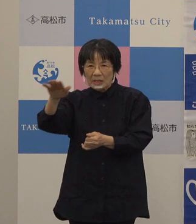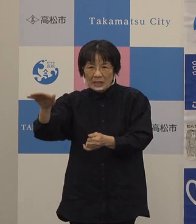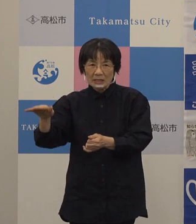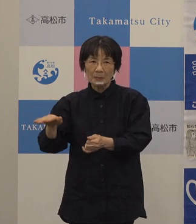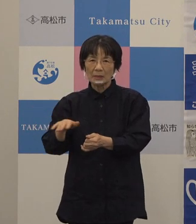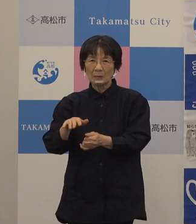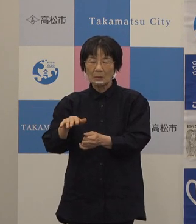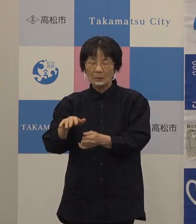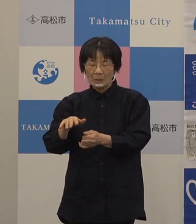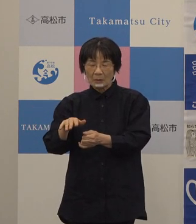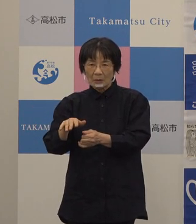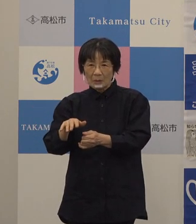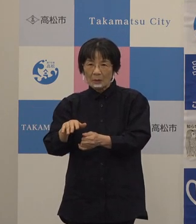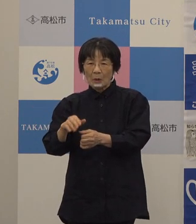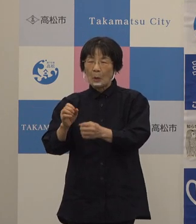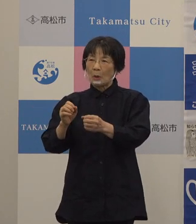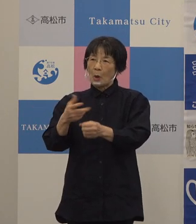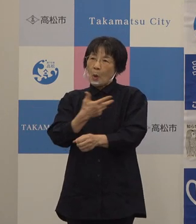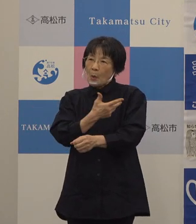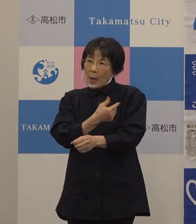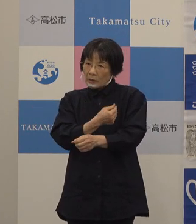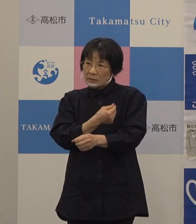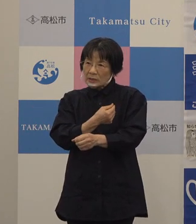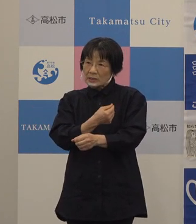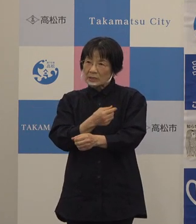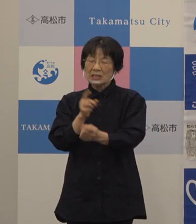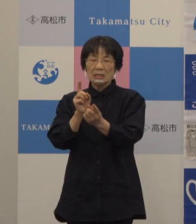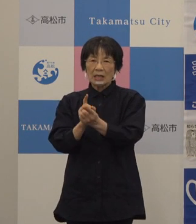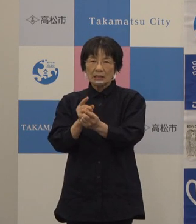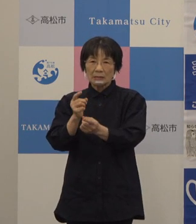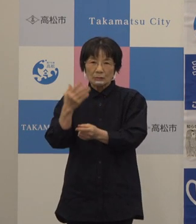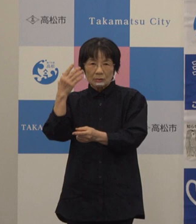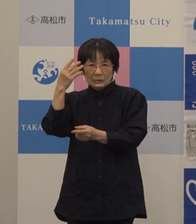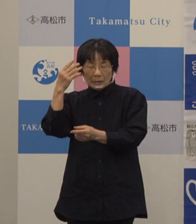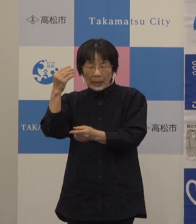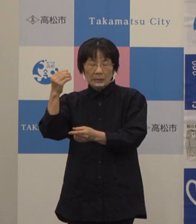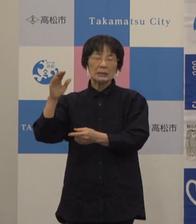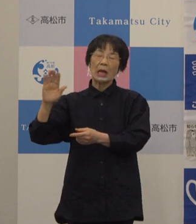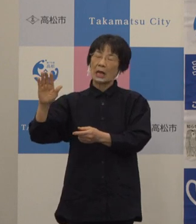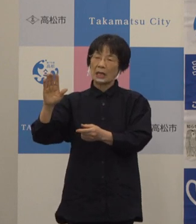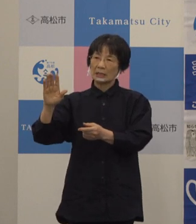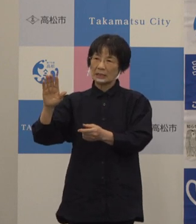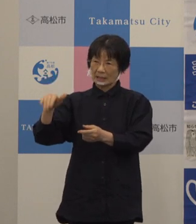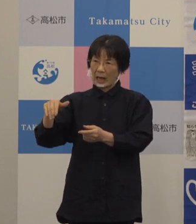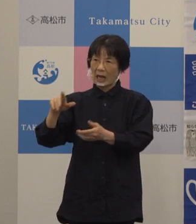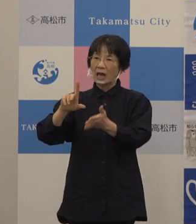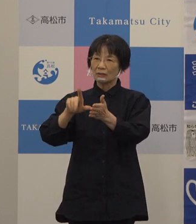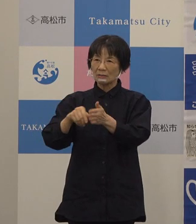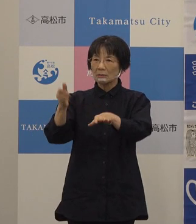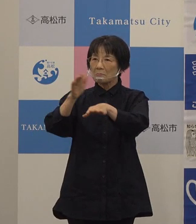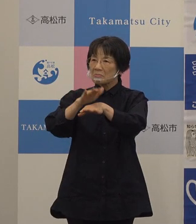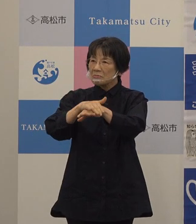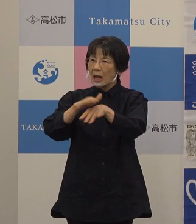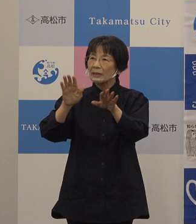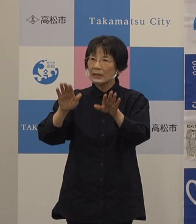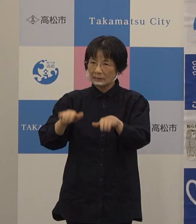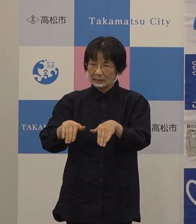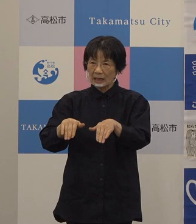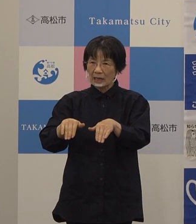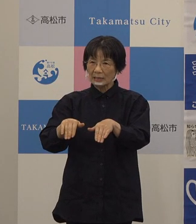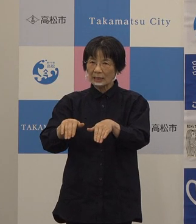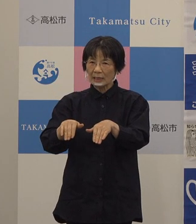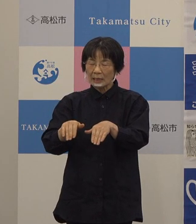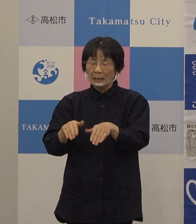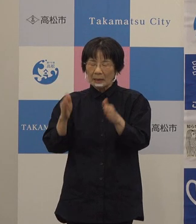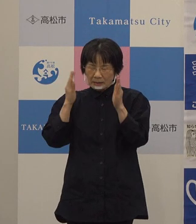って、でワクチンに対する関心が高くなった時期なので、まあ、いろいろやってくれてるという評価と、それ